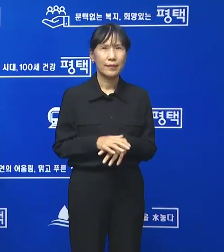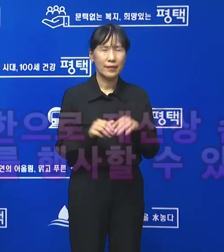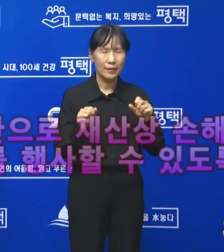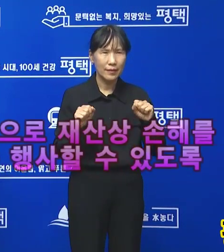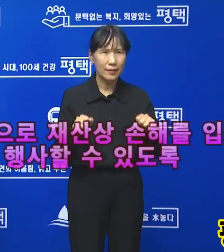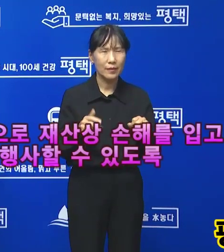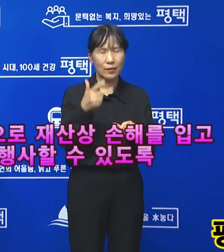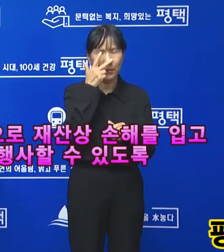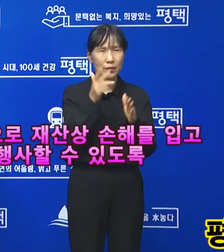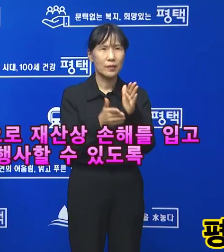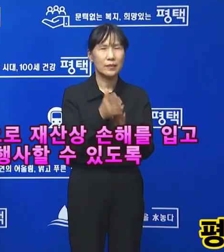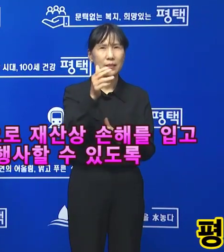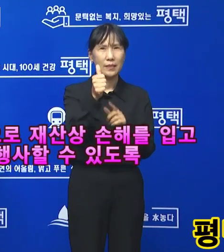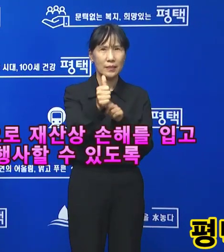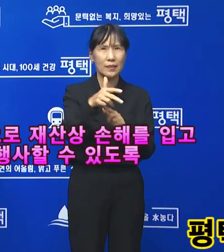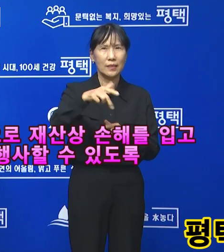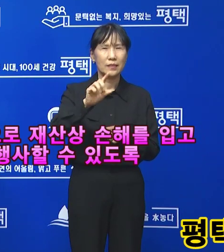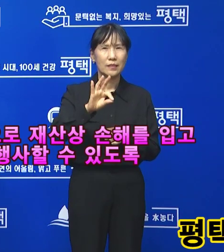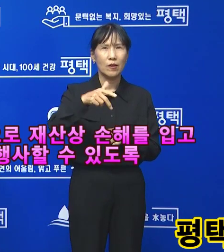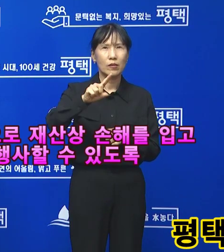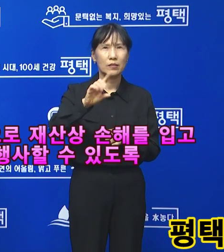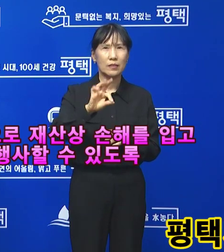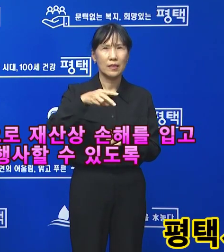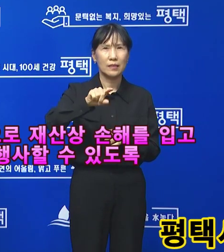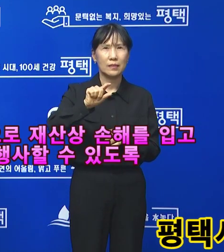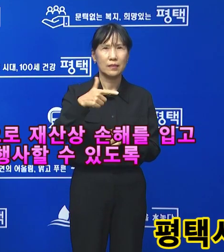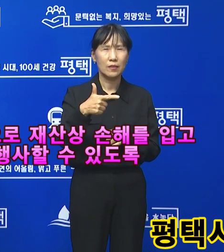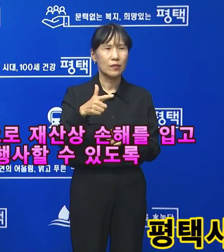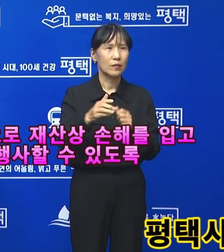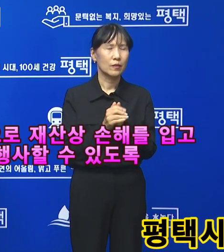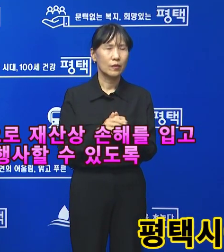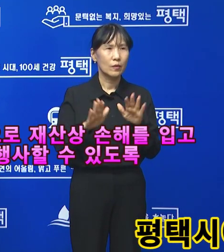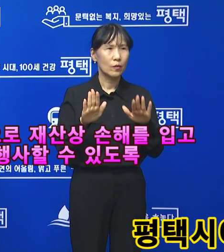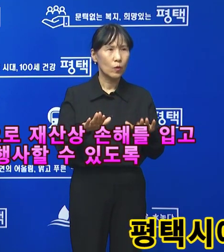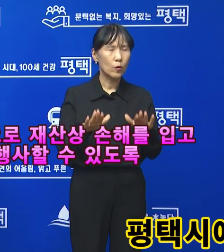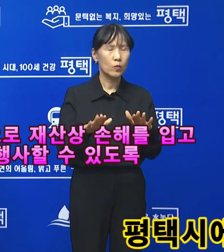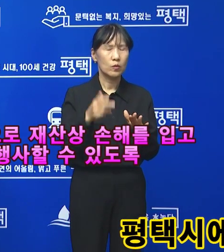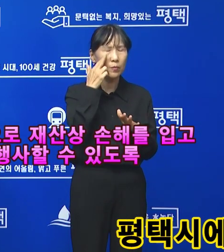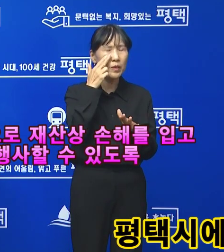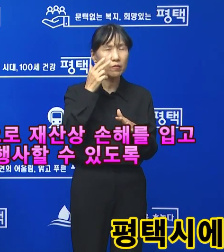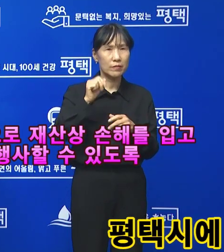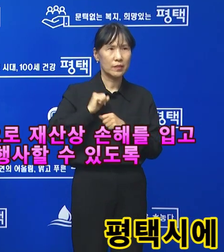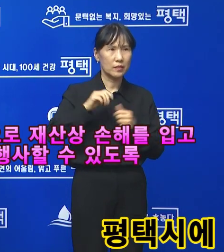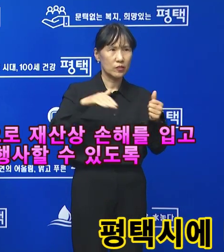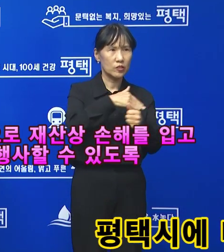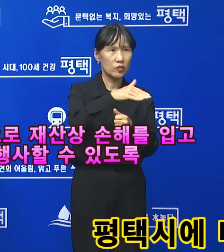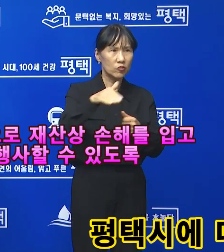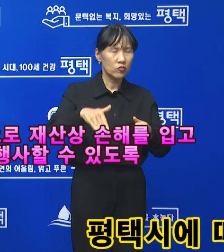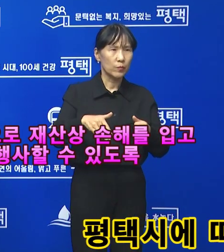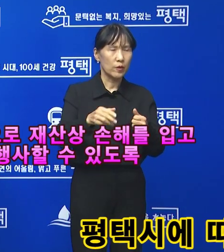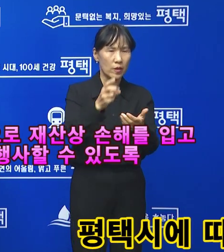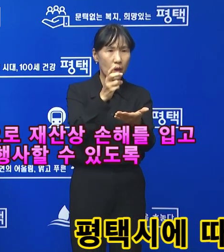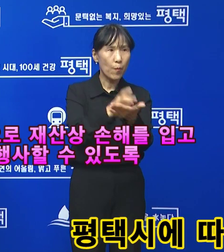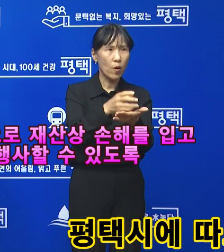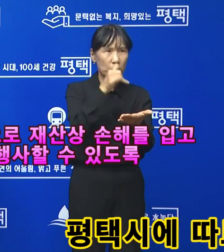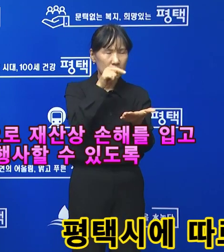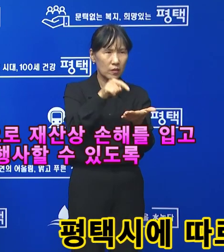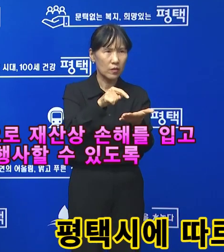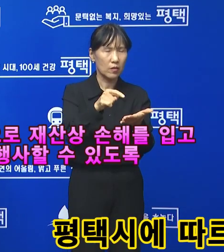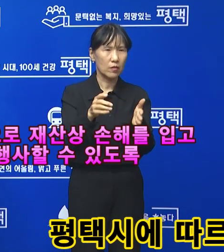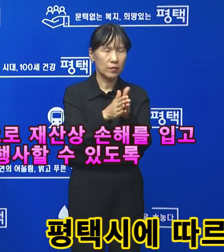안녕하십니까 평태 시장 정장입니다 저는 오늘 미군기지 주변에 설정된 건축물